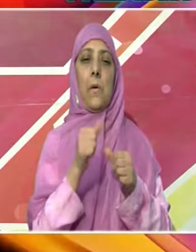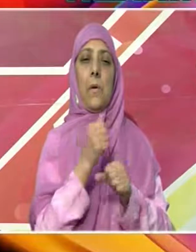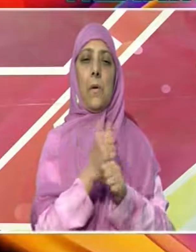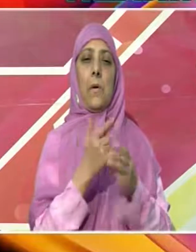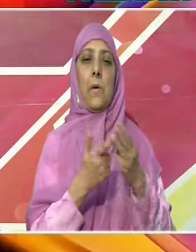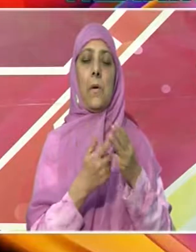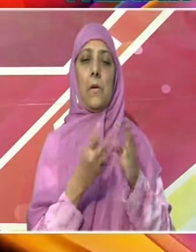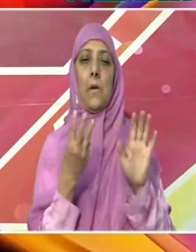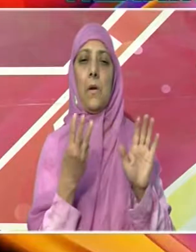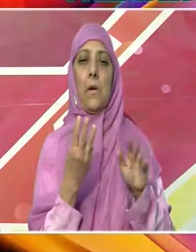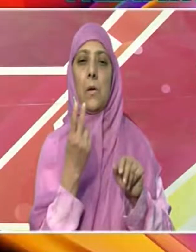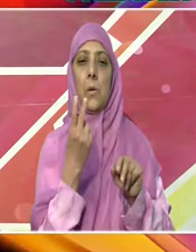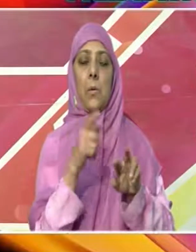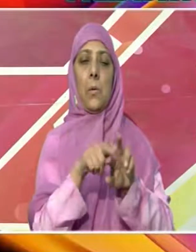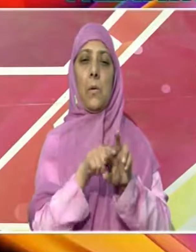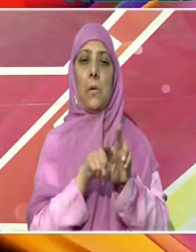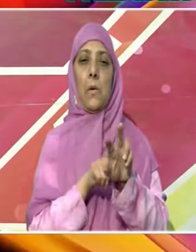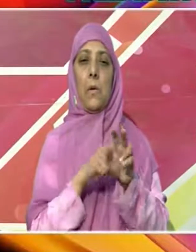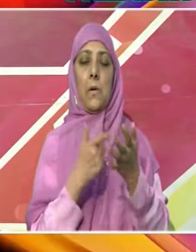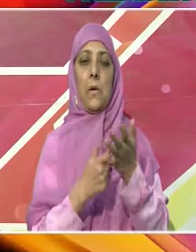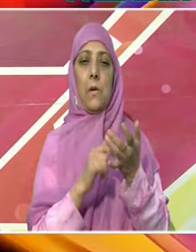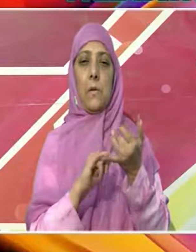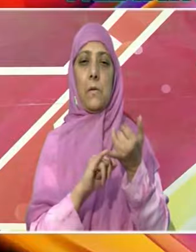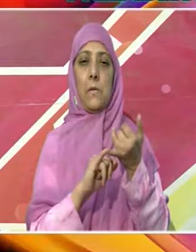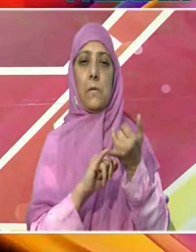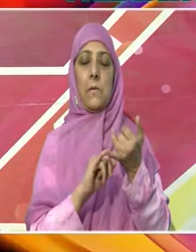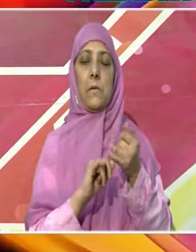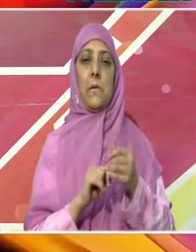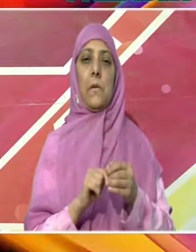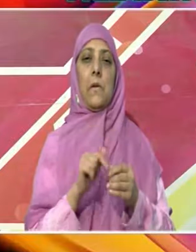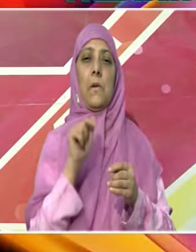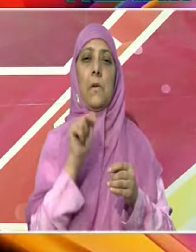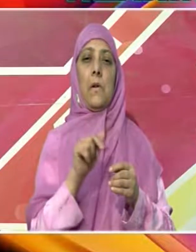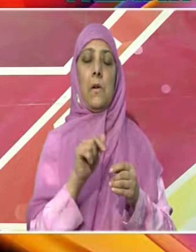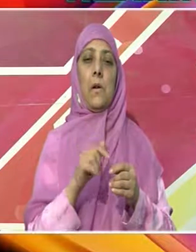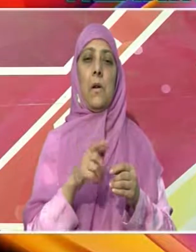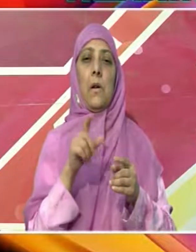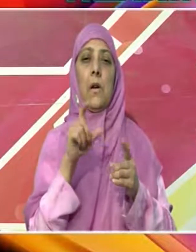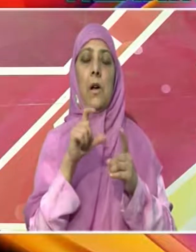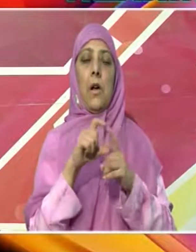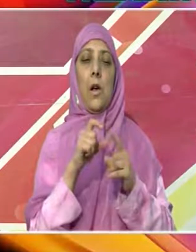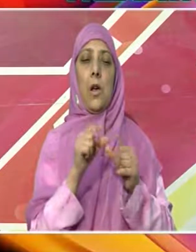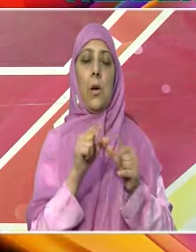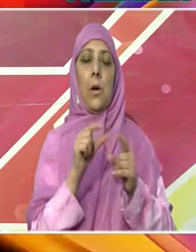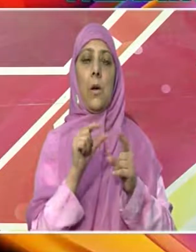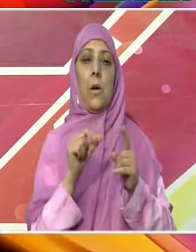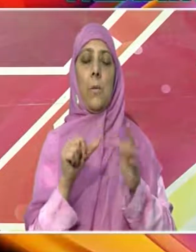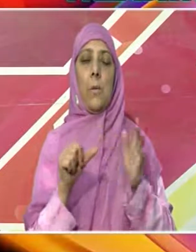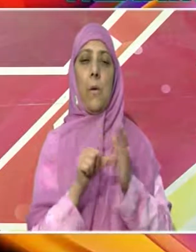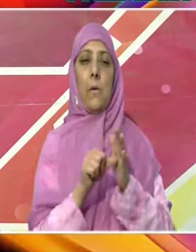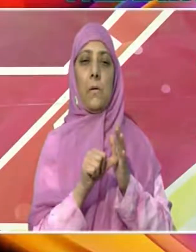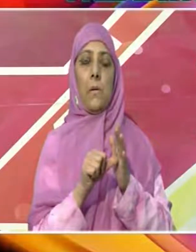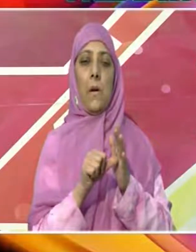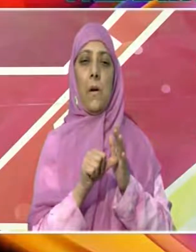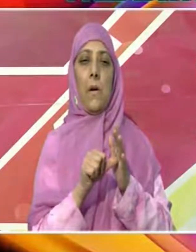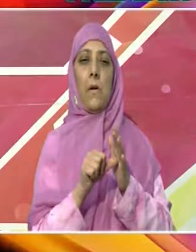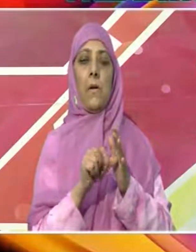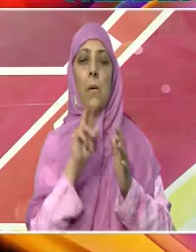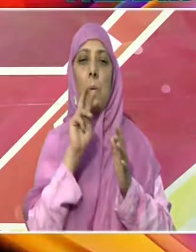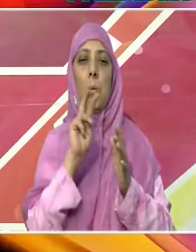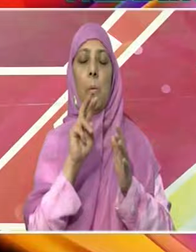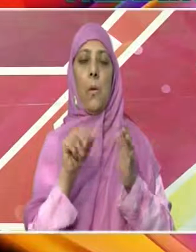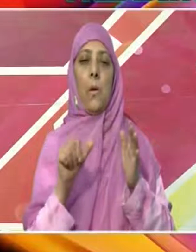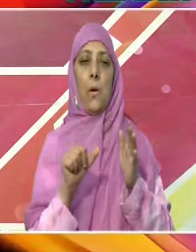उनकी उम्र तकरीबन 82 साल थी सादड़ी जमुरिया द्रौपदी मुर्मू लाइव सदर